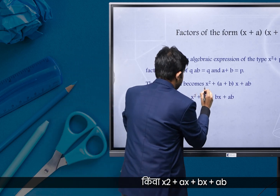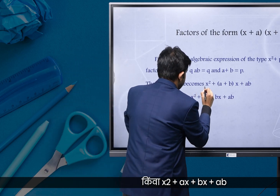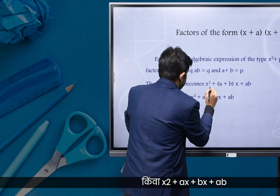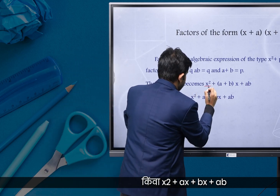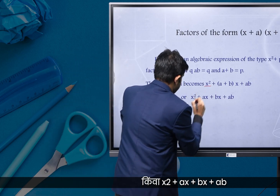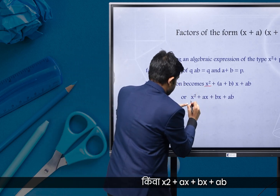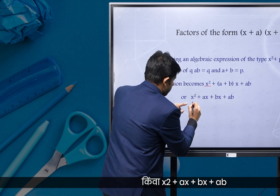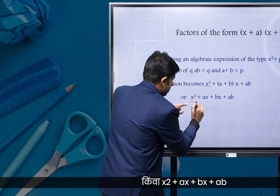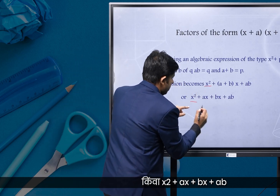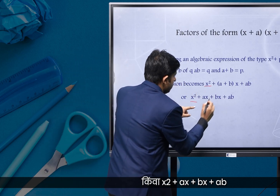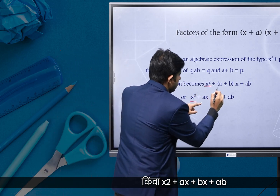ab